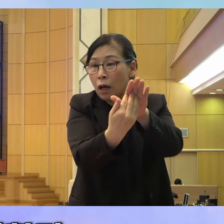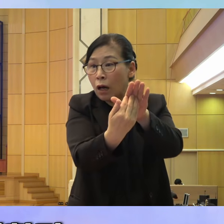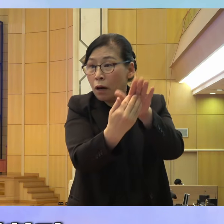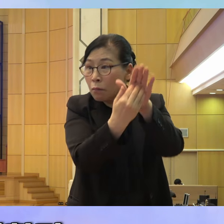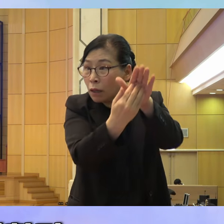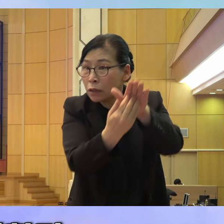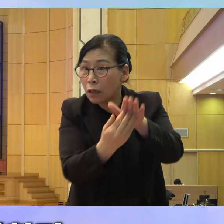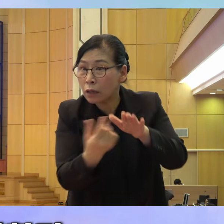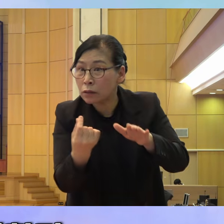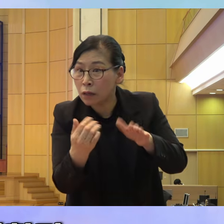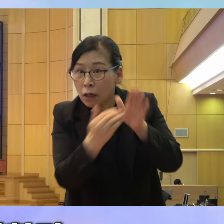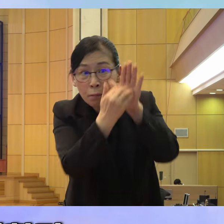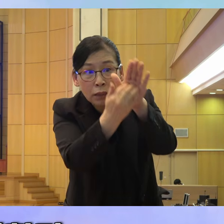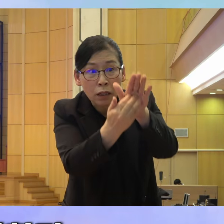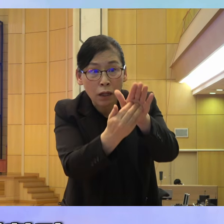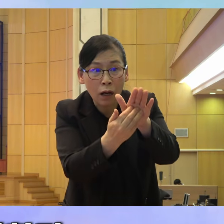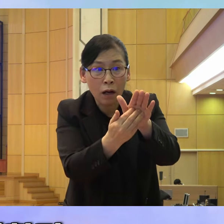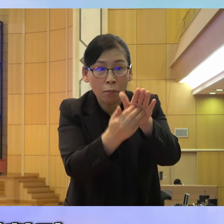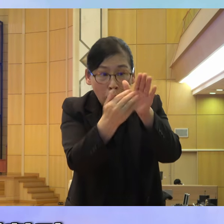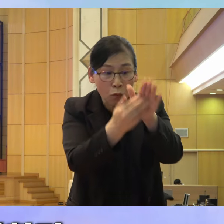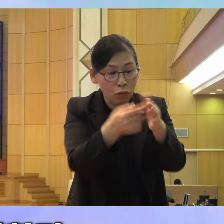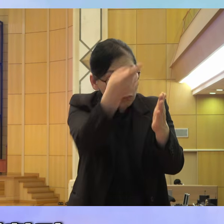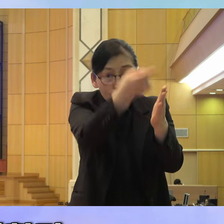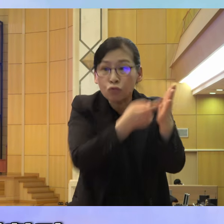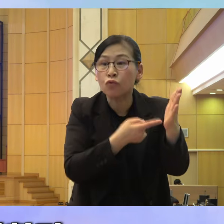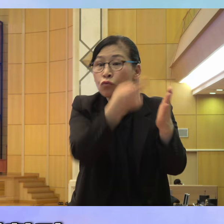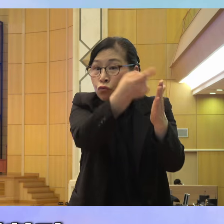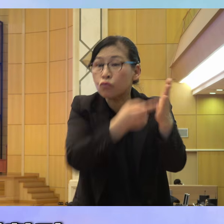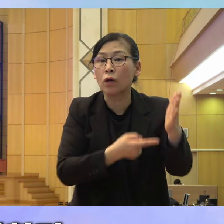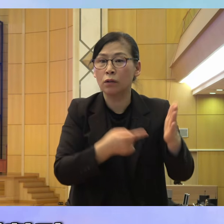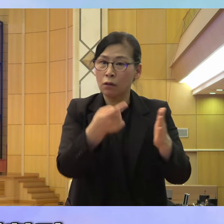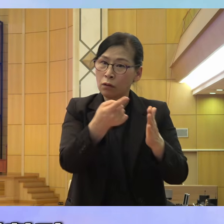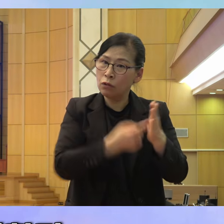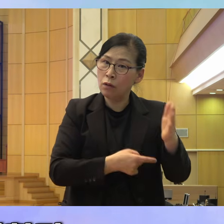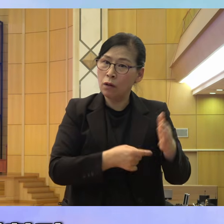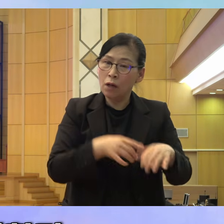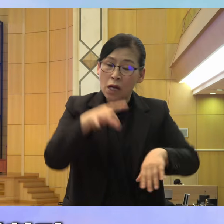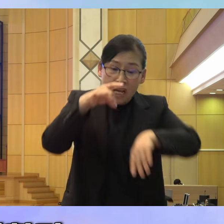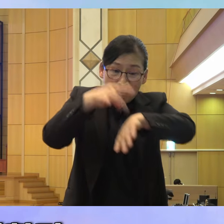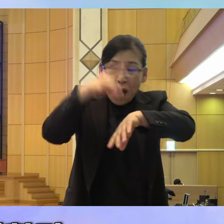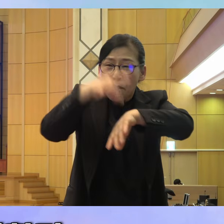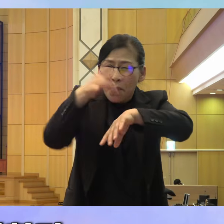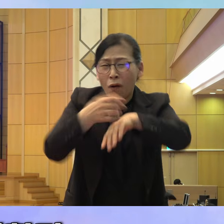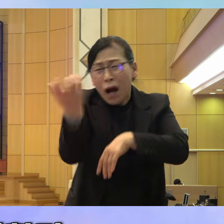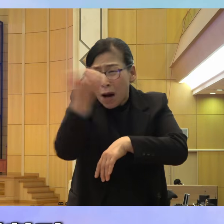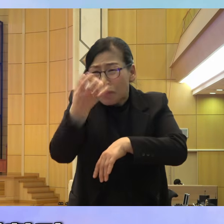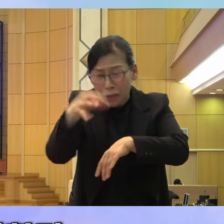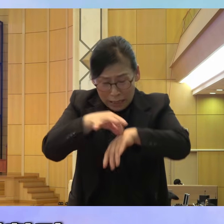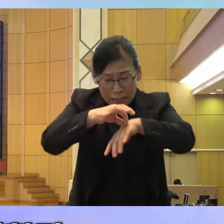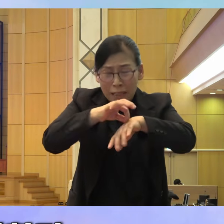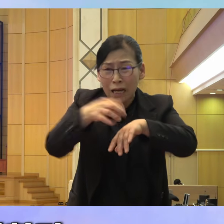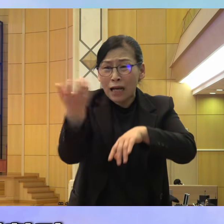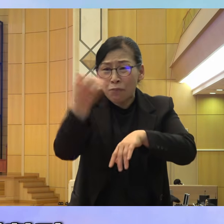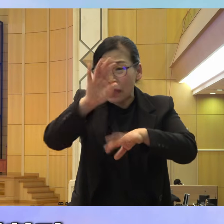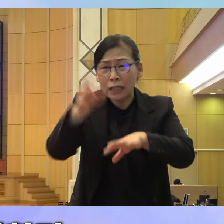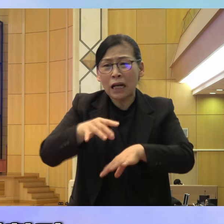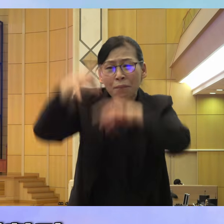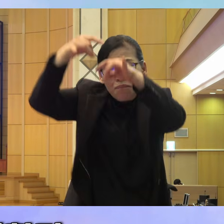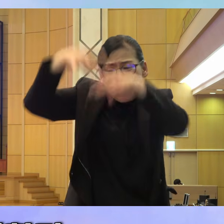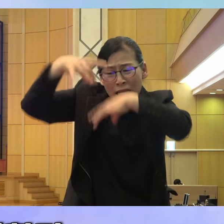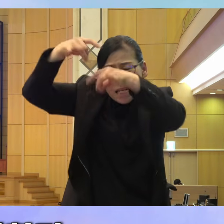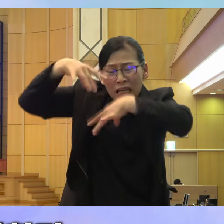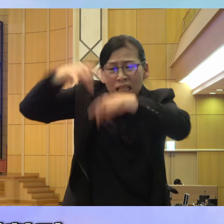잘라봐. 아파 안 아파? 안 아프잖아. 아픈 거는 뼈가 아파하는 게 아니고 살이 아파하는 게 아니라 살 속에, 뼈 속에